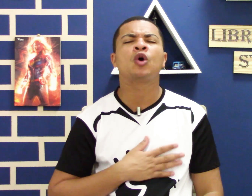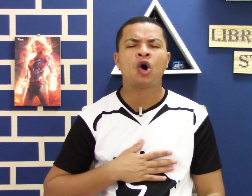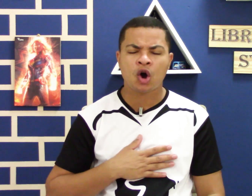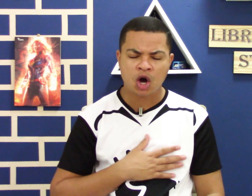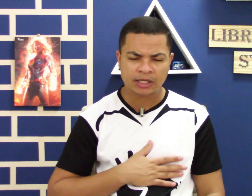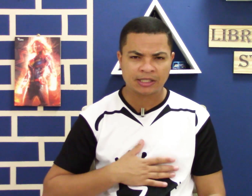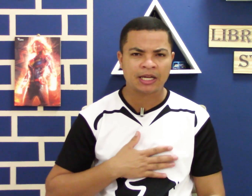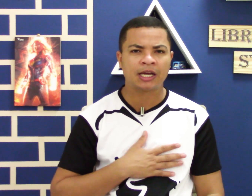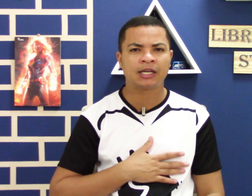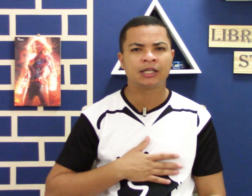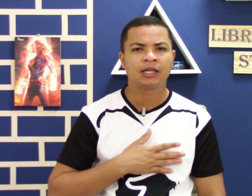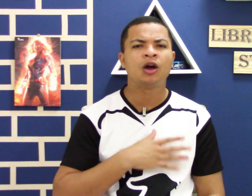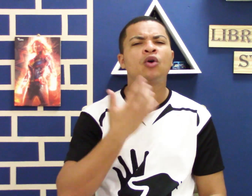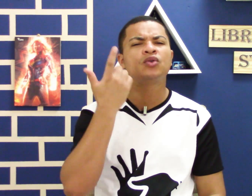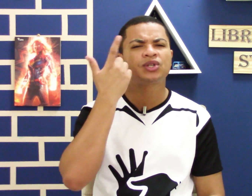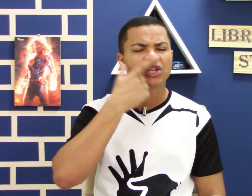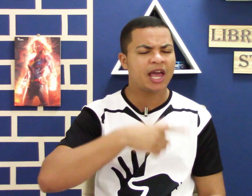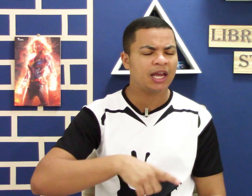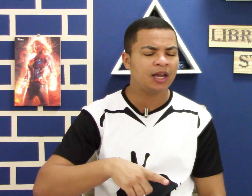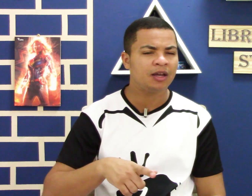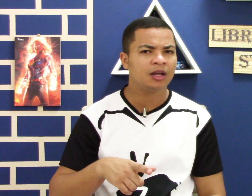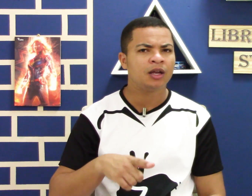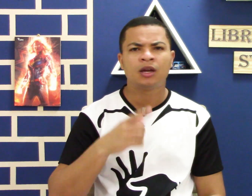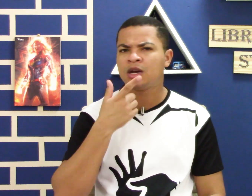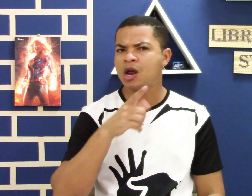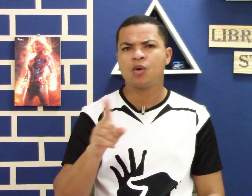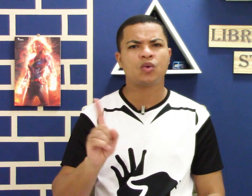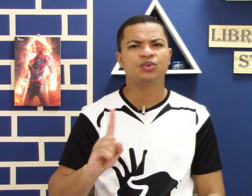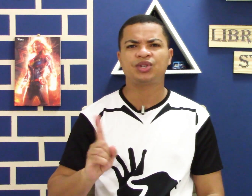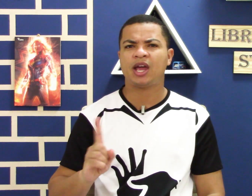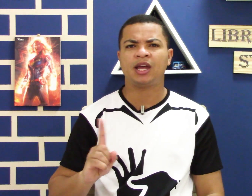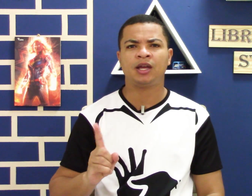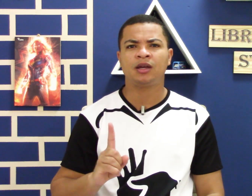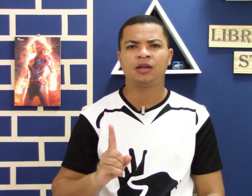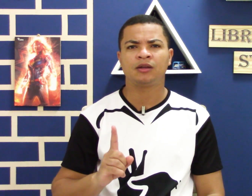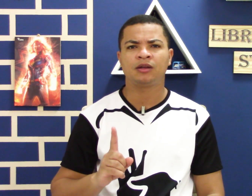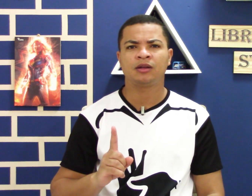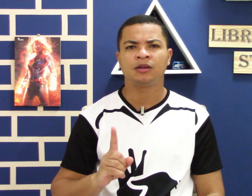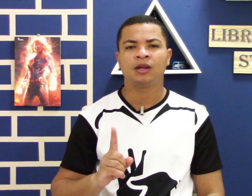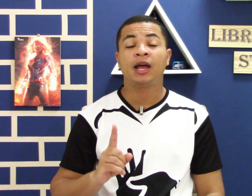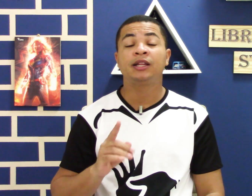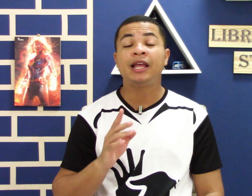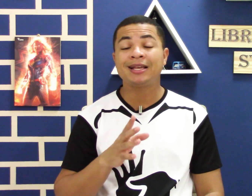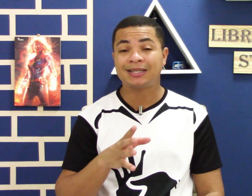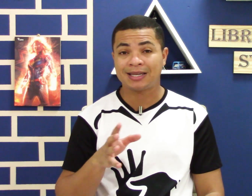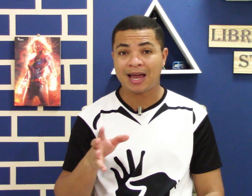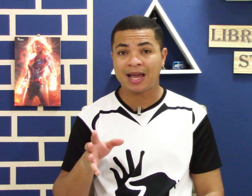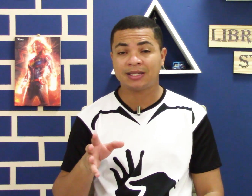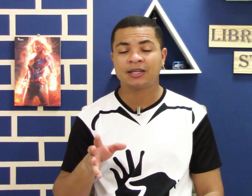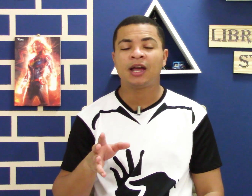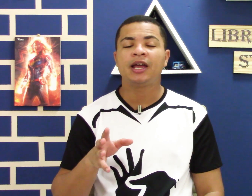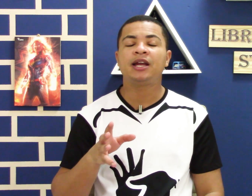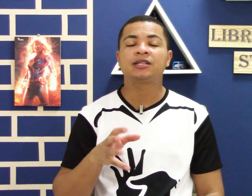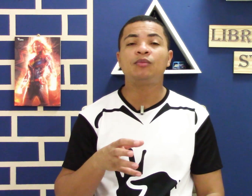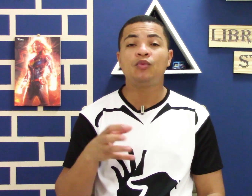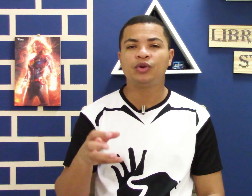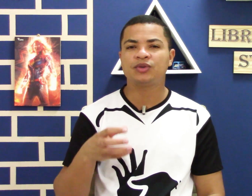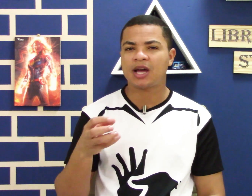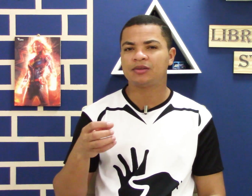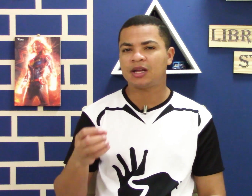gosta, consegue, não consegue, Esses sinais, eles são muito usados na língua